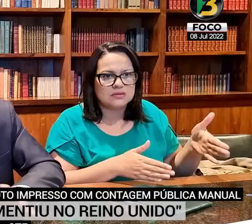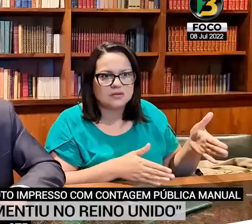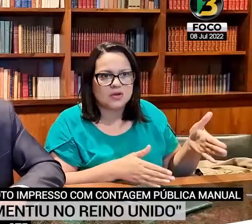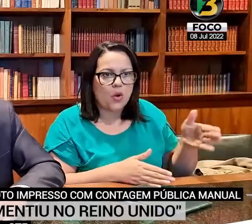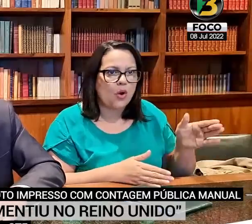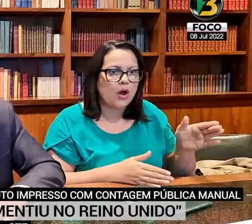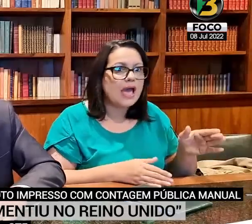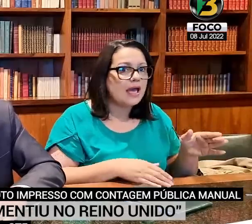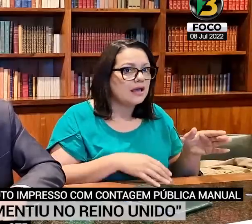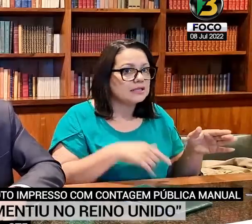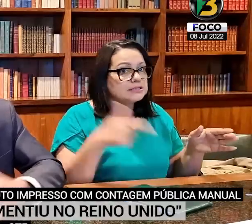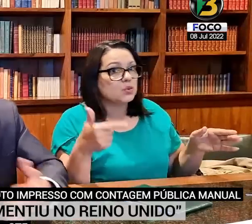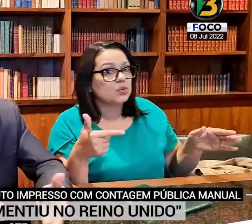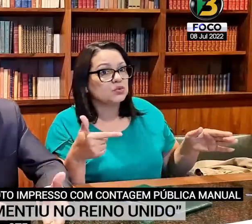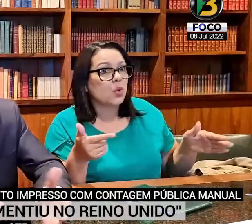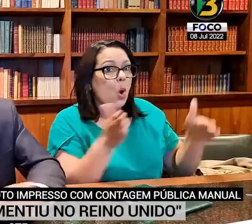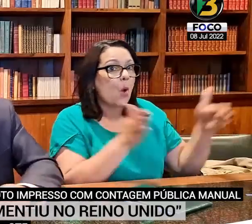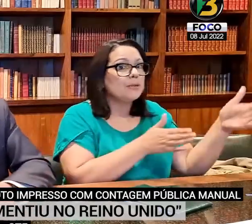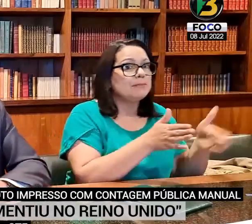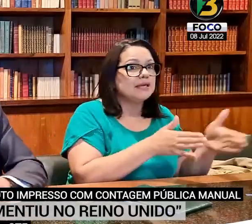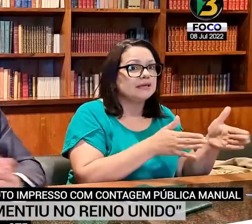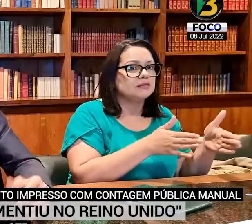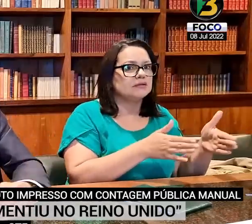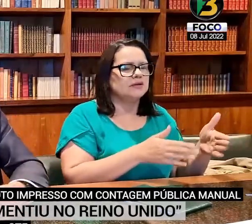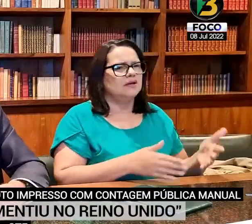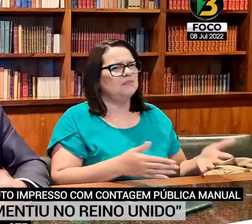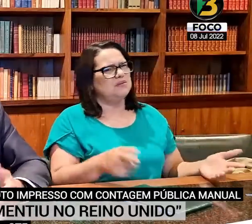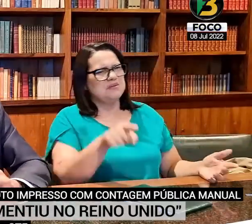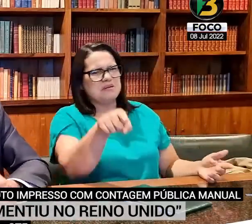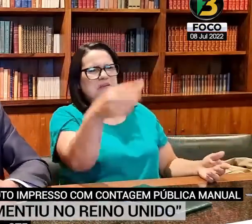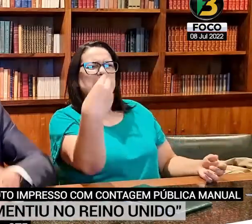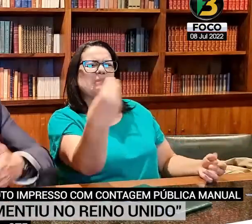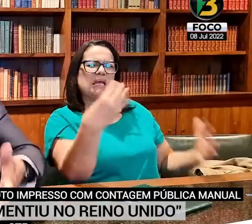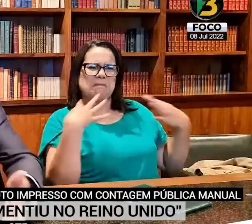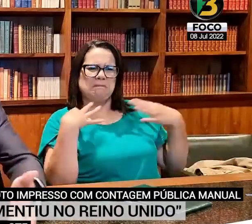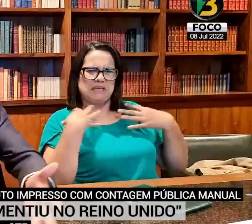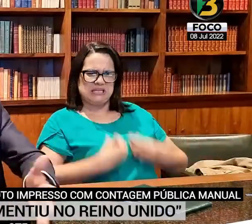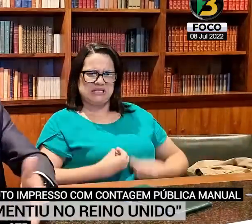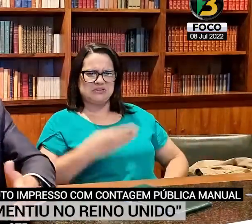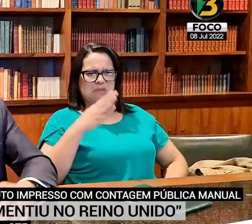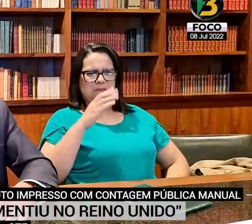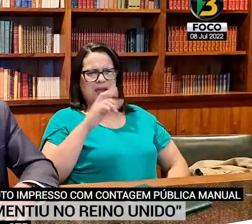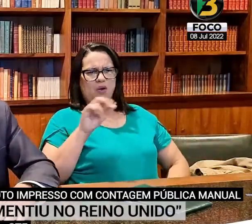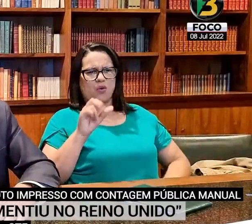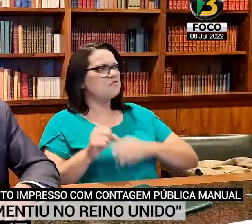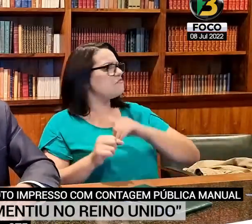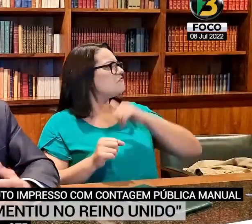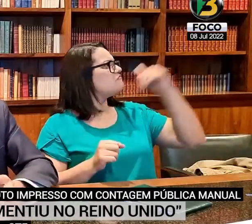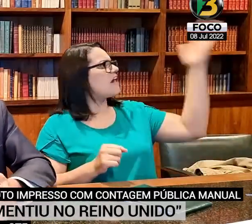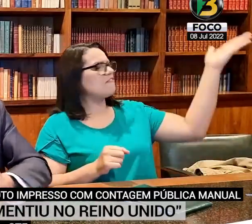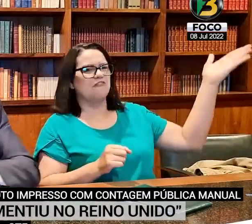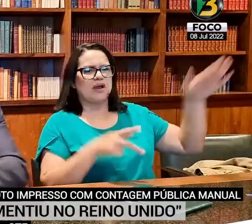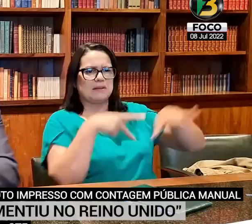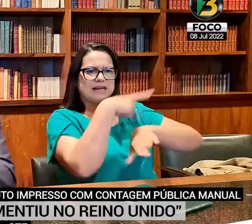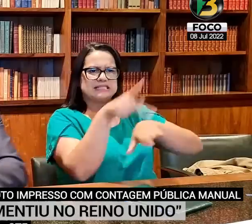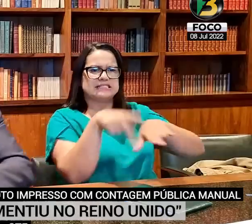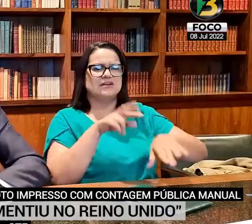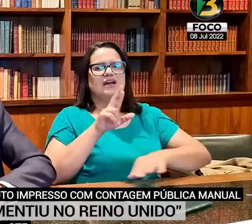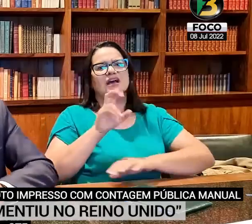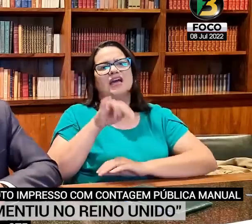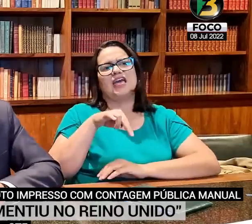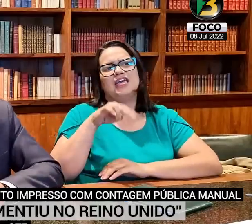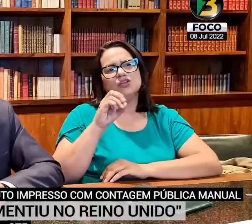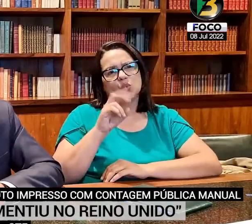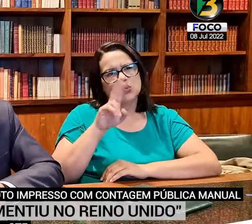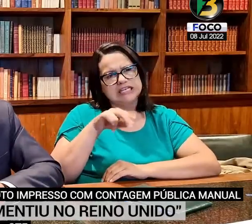ou vai ser no primeiro tudo saindo fora do Brasil - Barroso mentindo no Reino Unido dizendo que estava